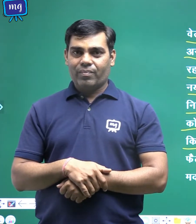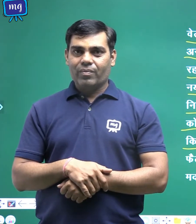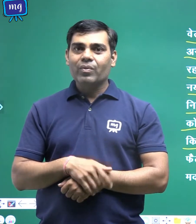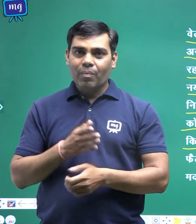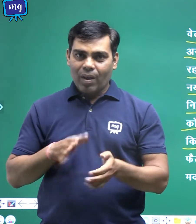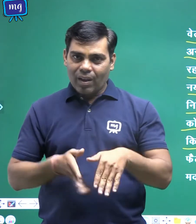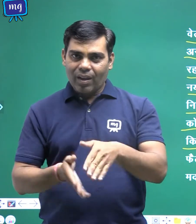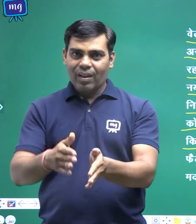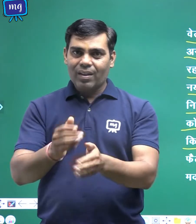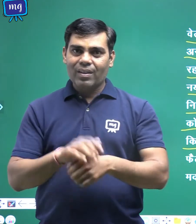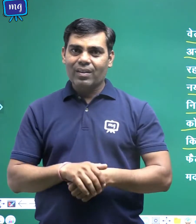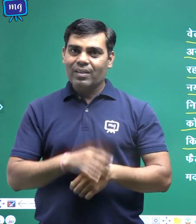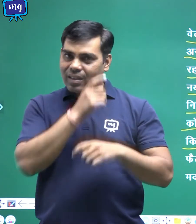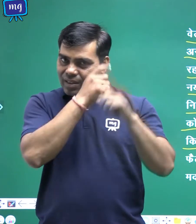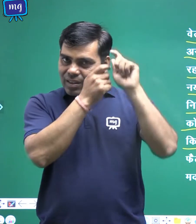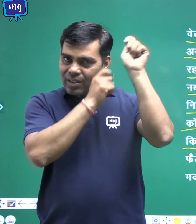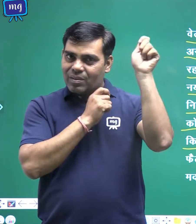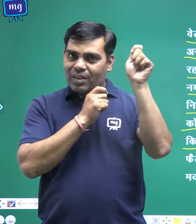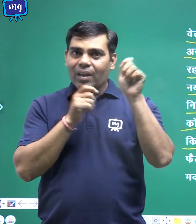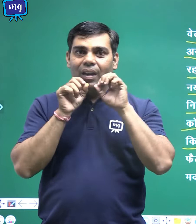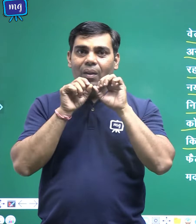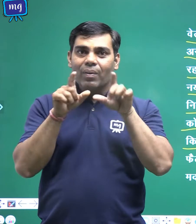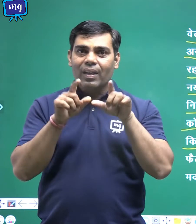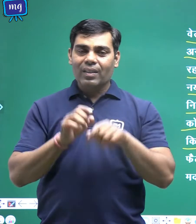मार्ग स्वामी विवेकानंद ने बताए थे,